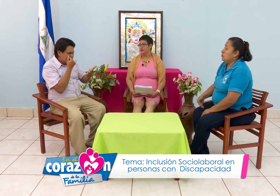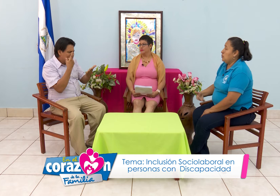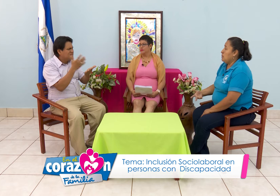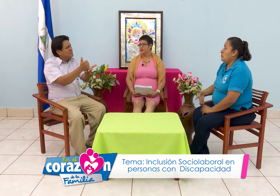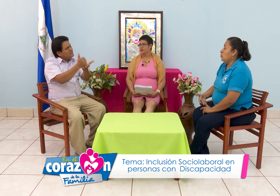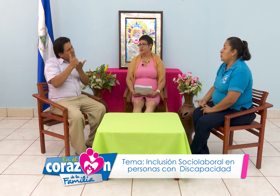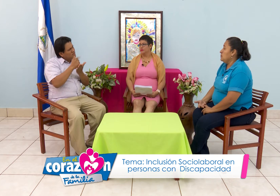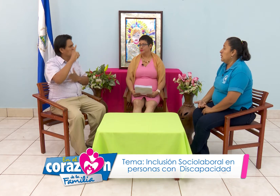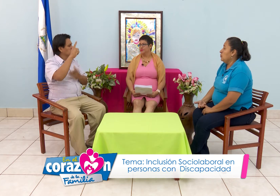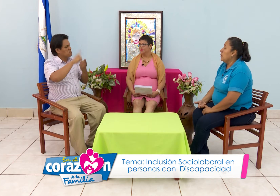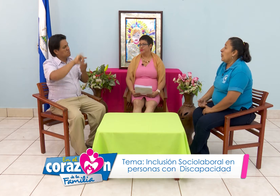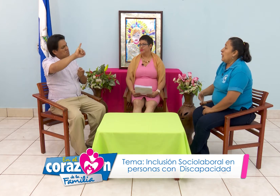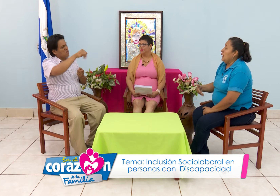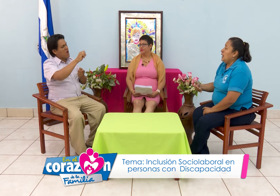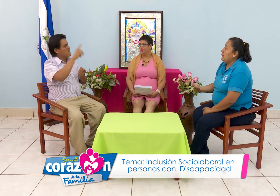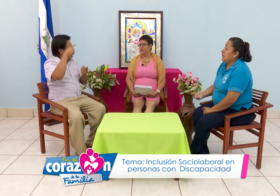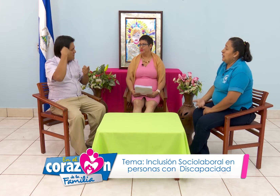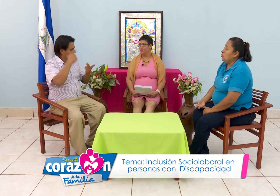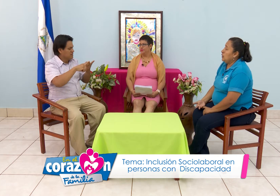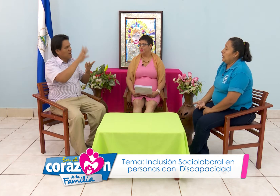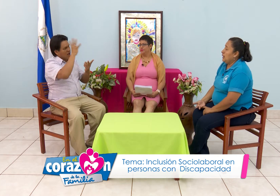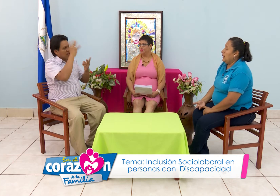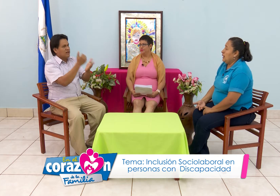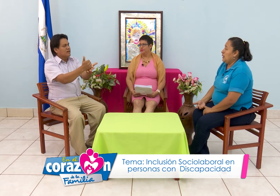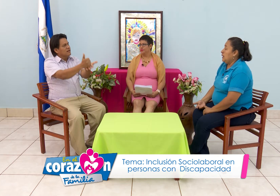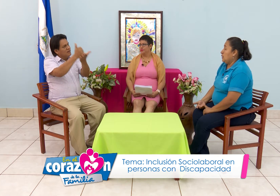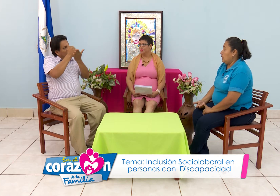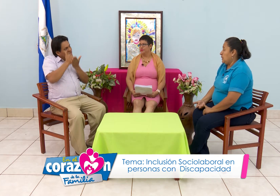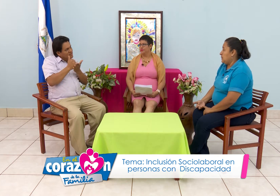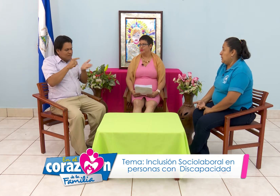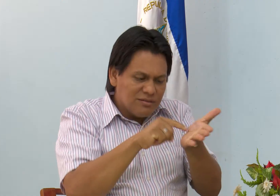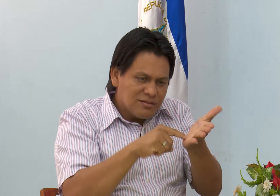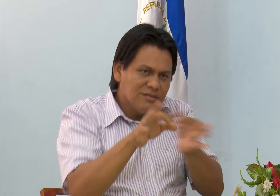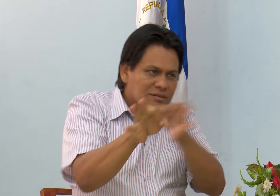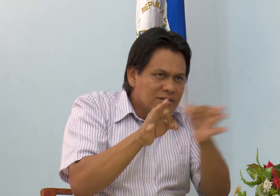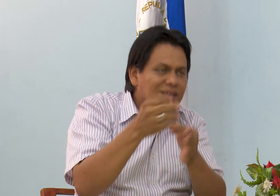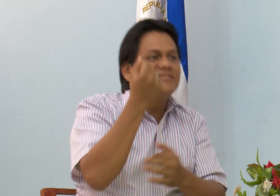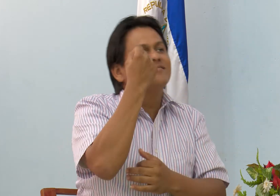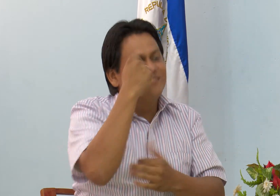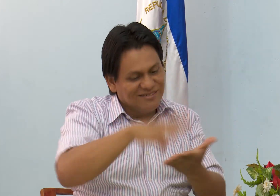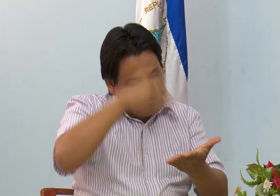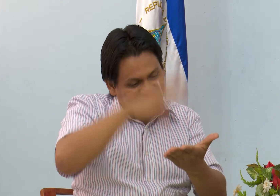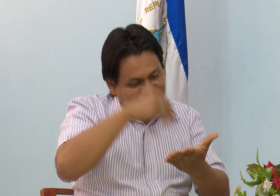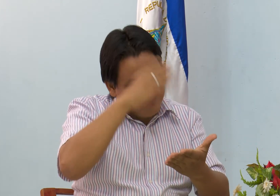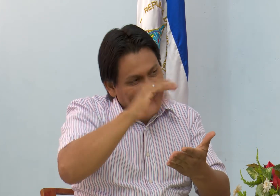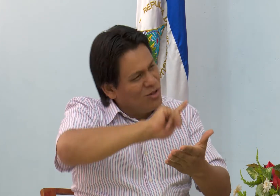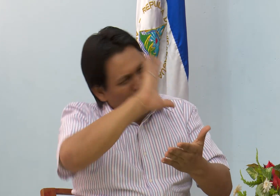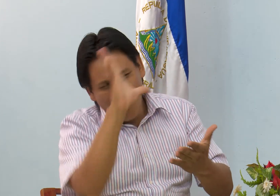mi mismo conocimiento, en aprender lo que era el lenguaje de señas, pero ya aprendido para enseñarlo.